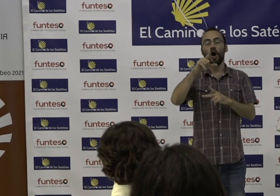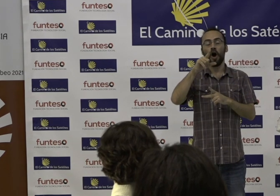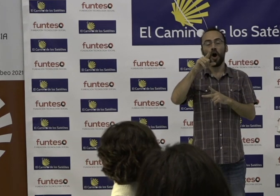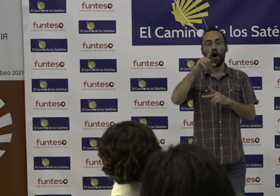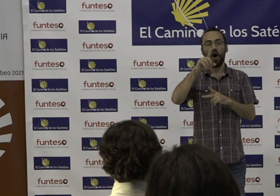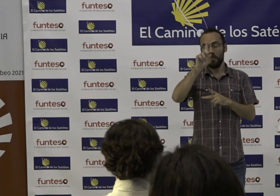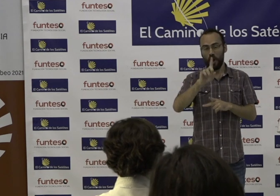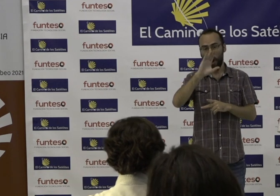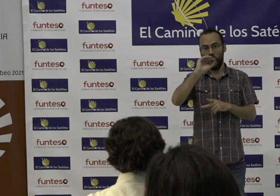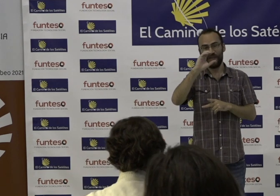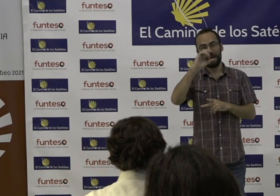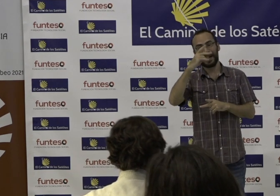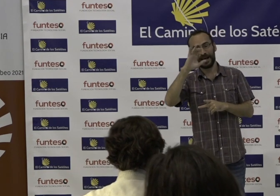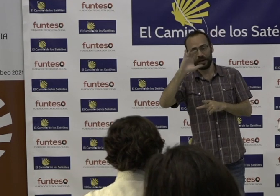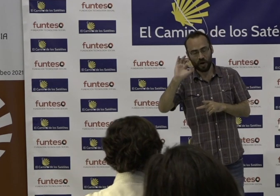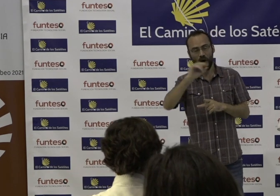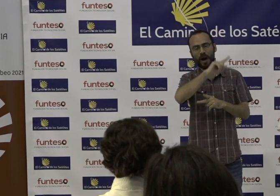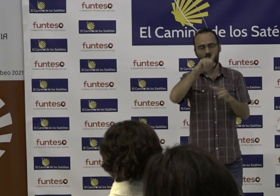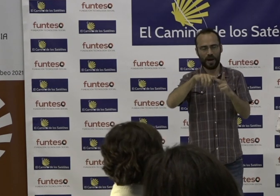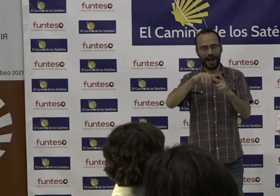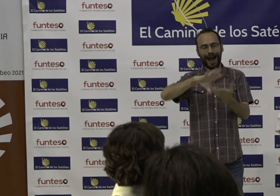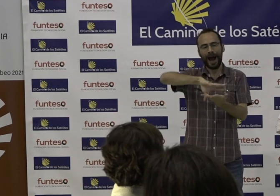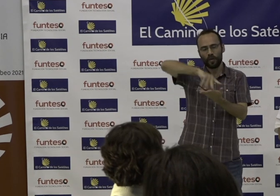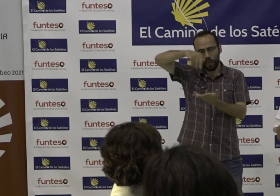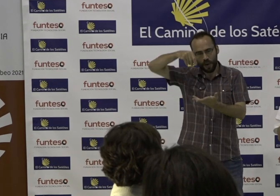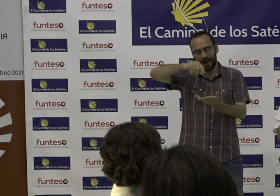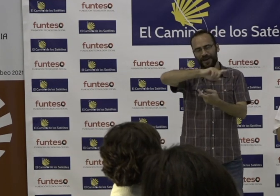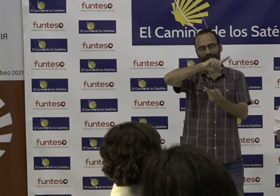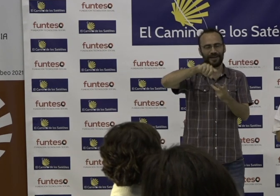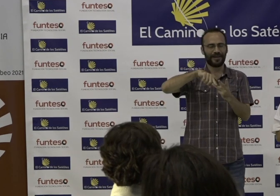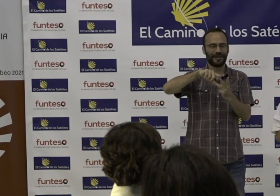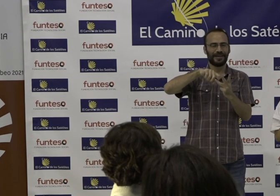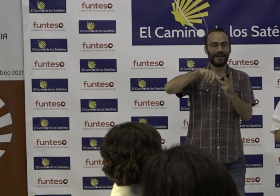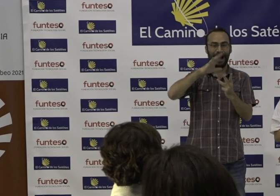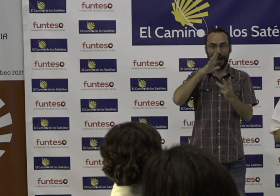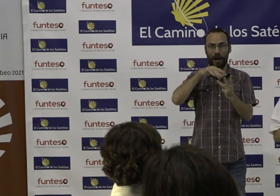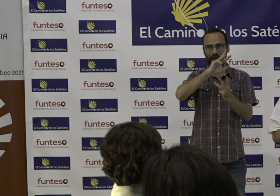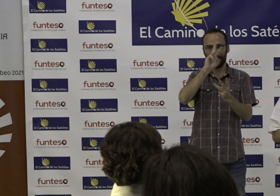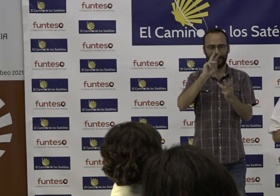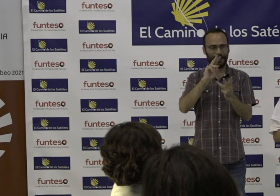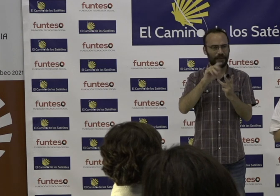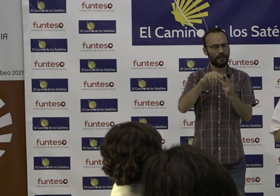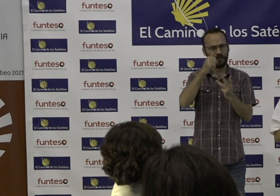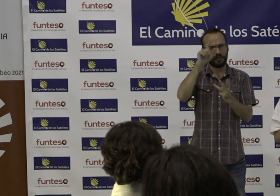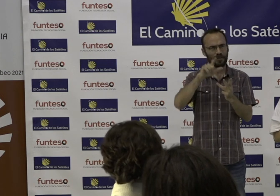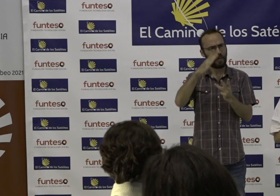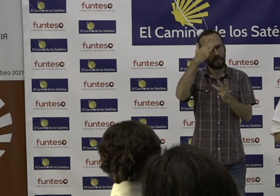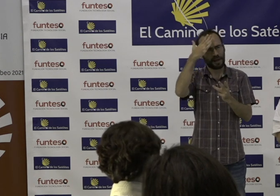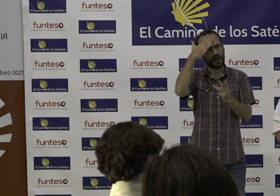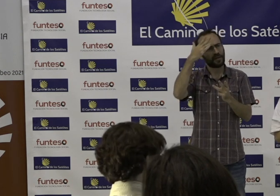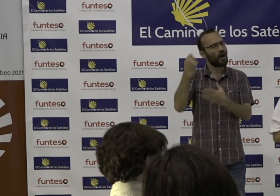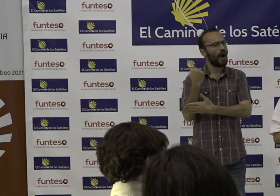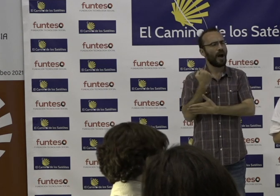Arzúa ha venido con nosotros Javier Rivas Cao, que es un mentor en Galicia, que nos ha